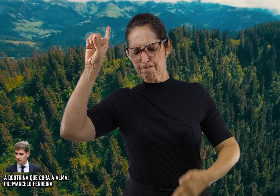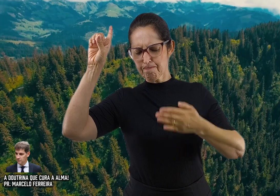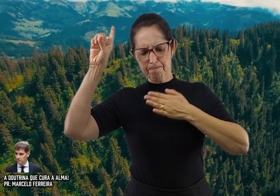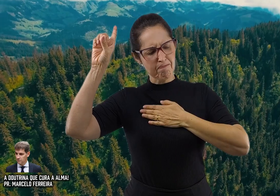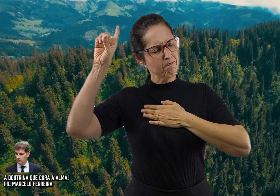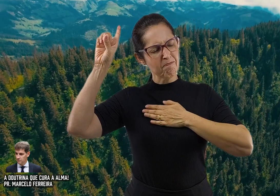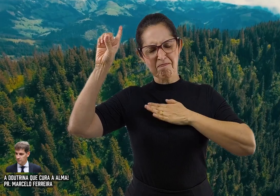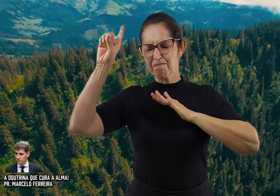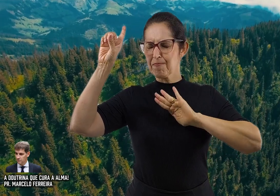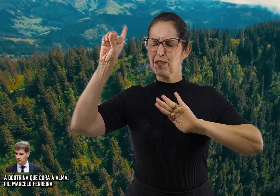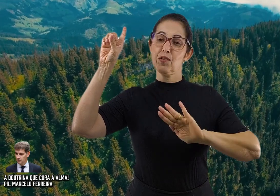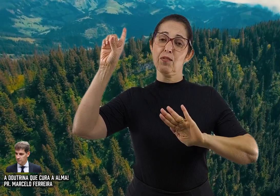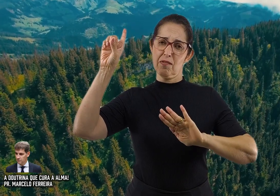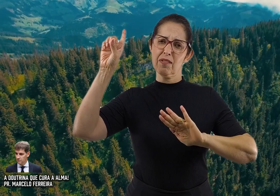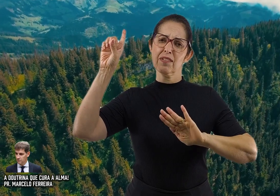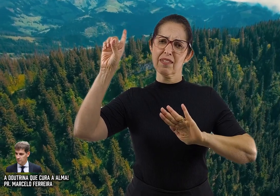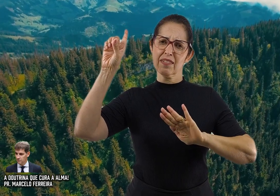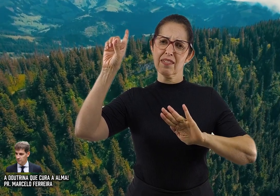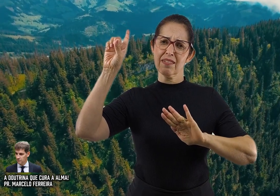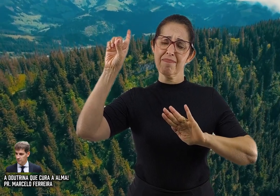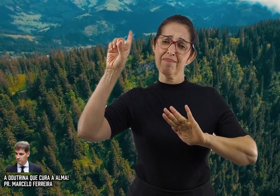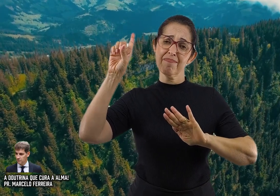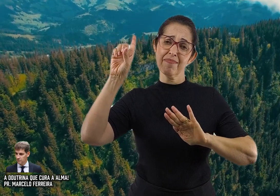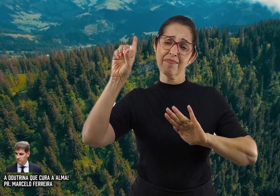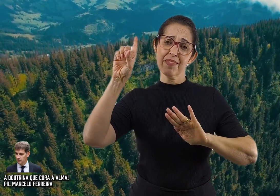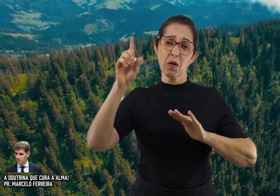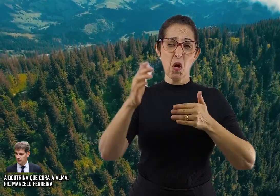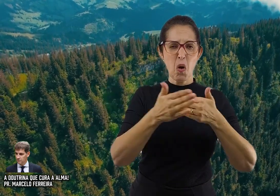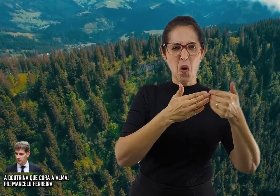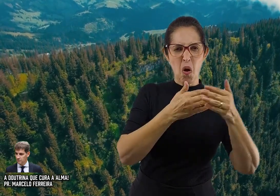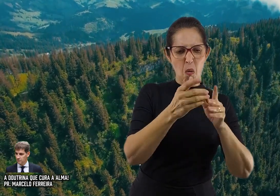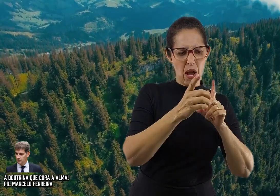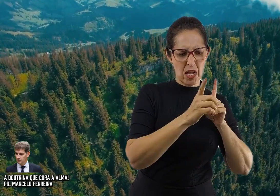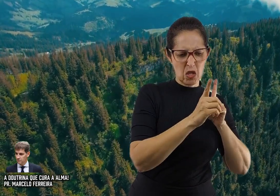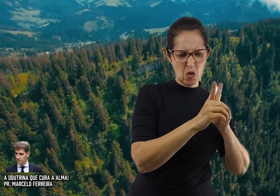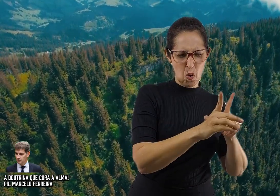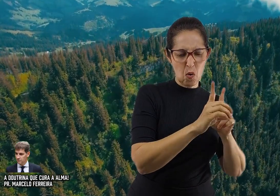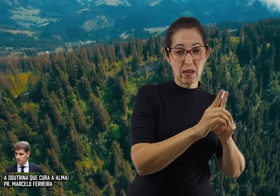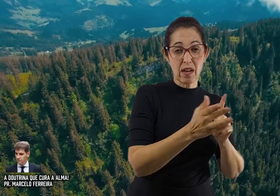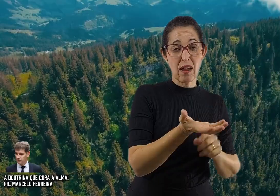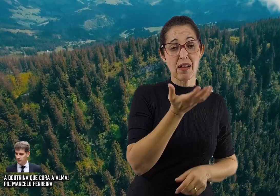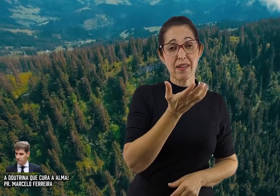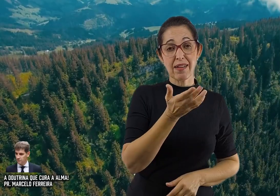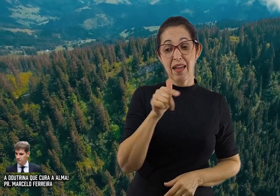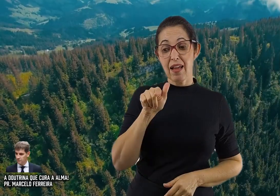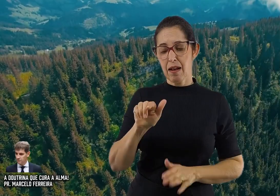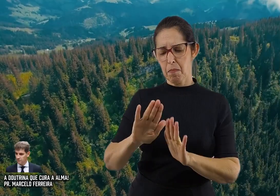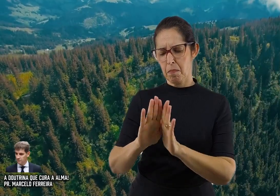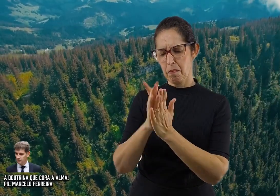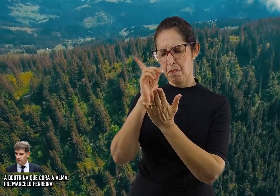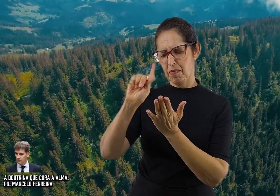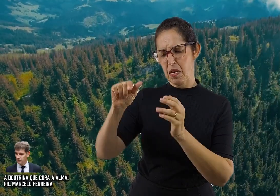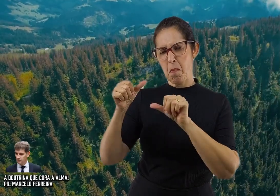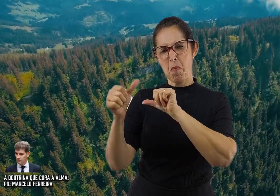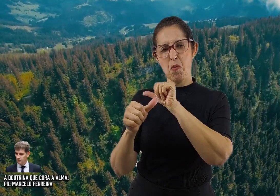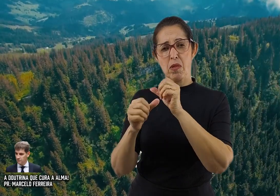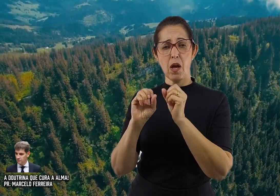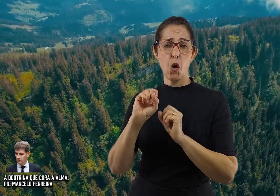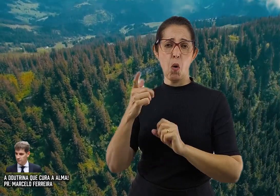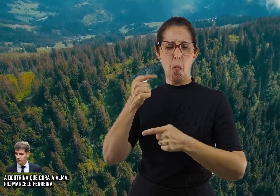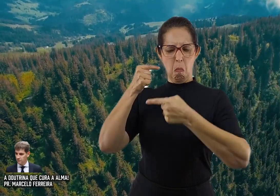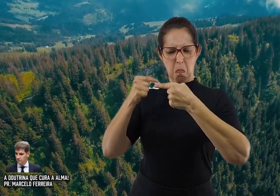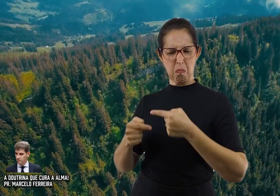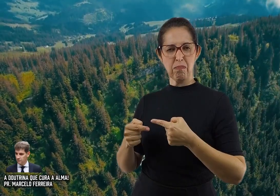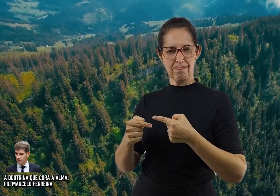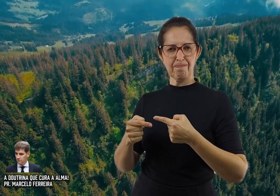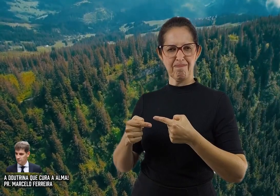Então, qualquer doutrina que ela tenta mudar a palavra, ou vai de encontro à palavra, qualquer doutrina que